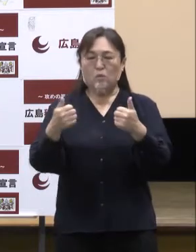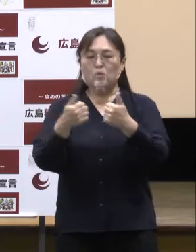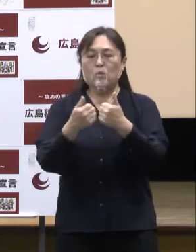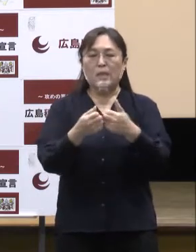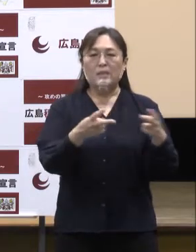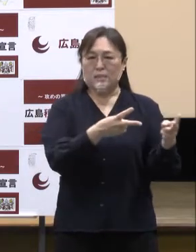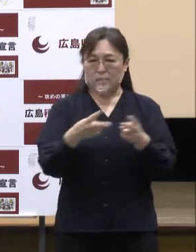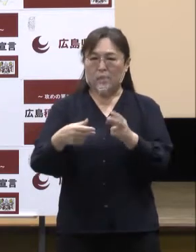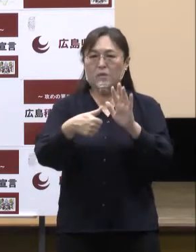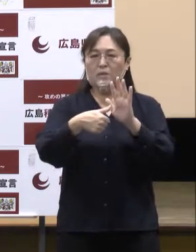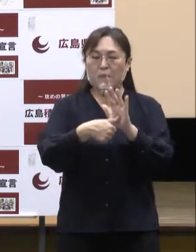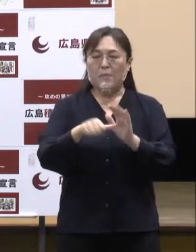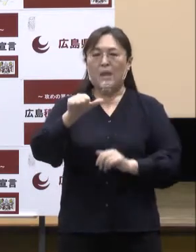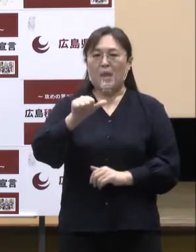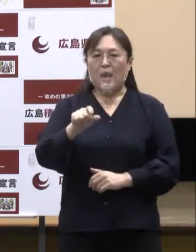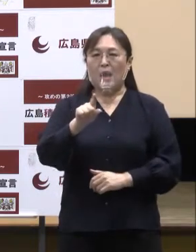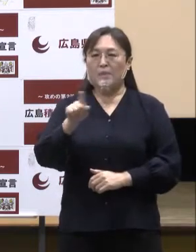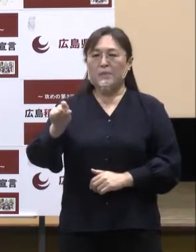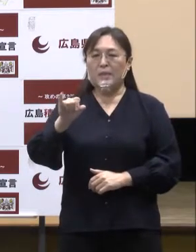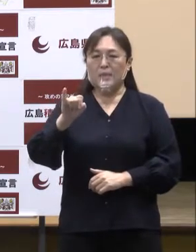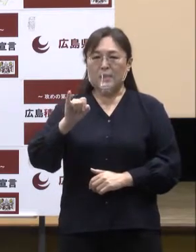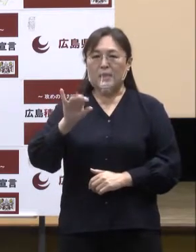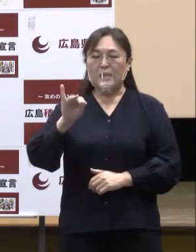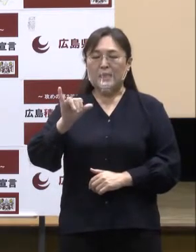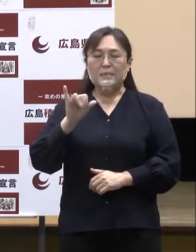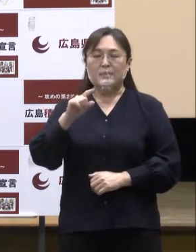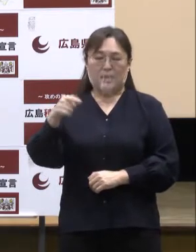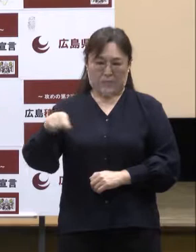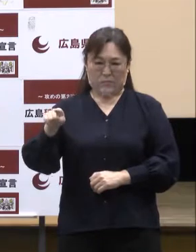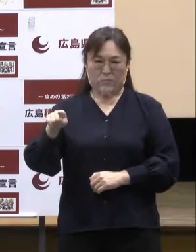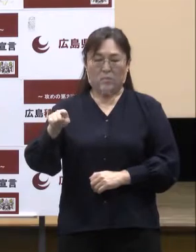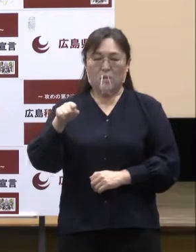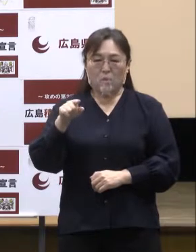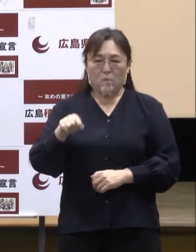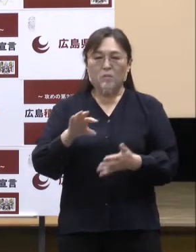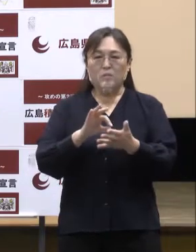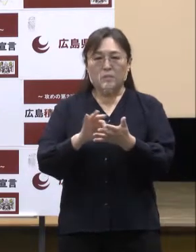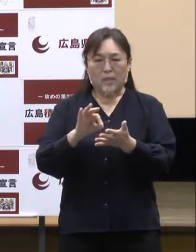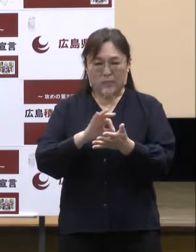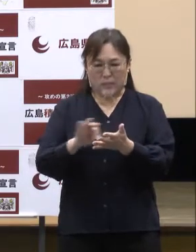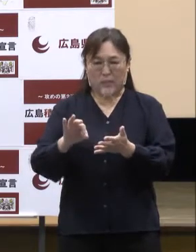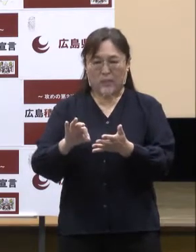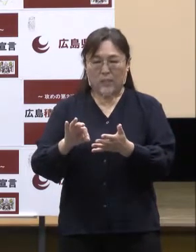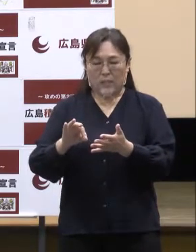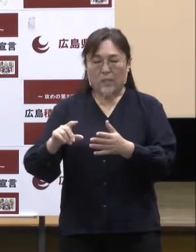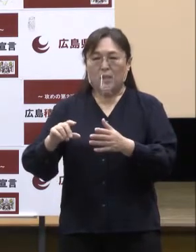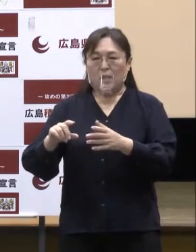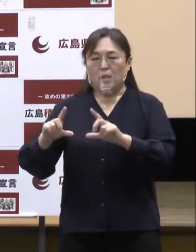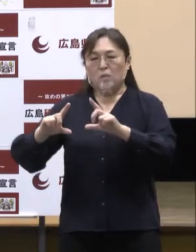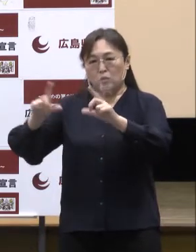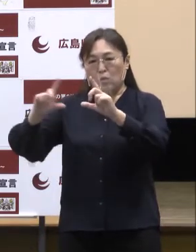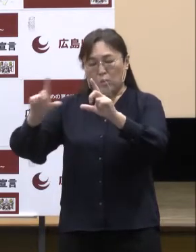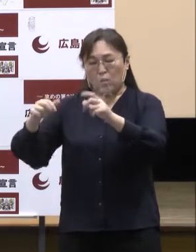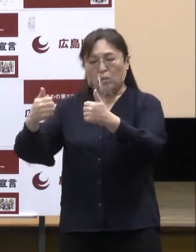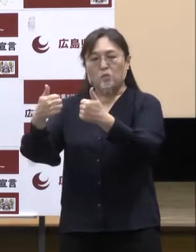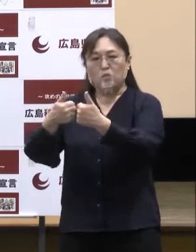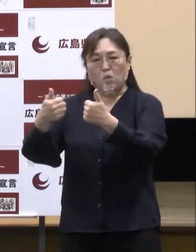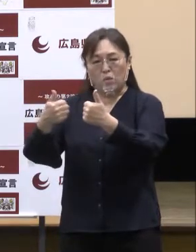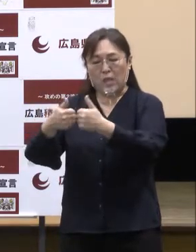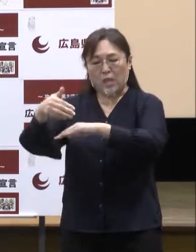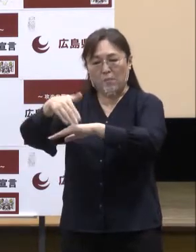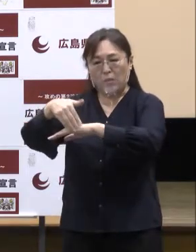用を開始いたしまして、利用状況の分析による改善や、東京相談窓口で蓄積したノウハウを生か